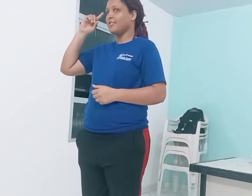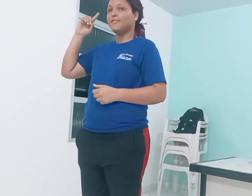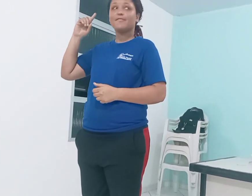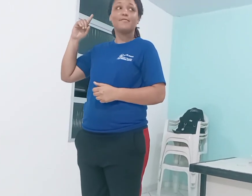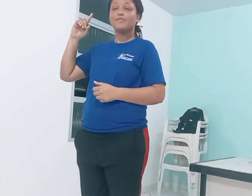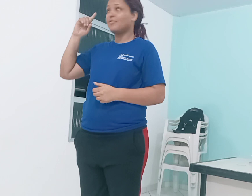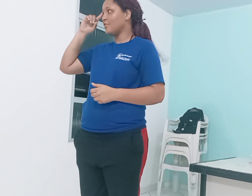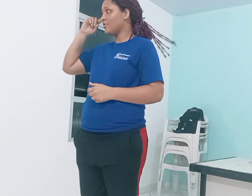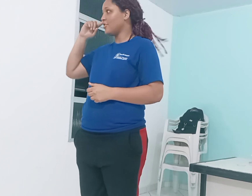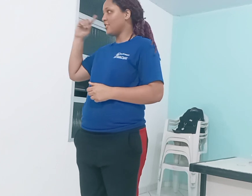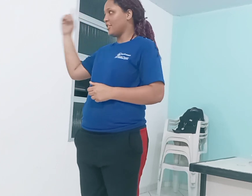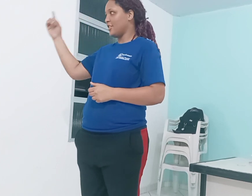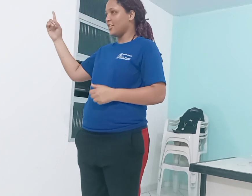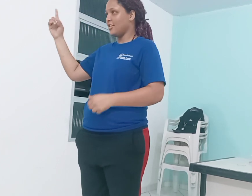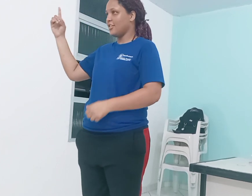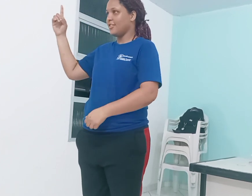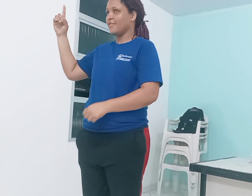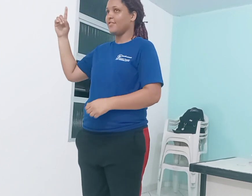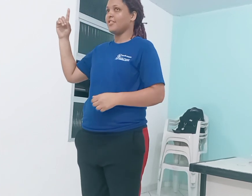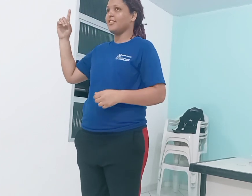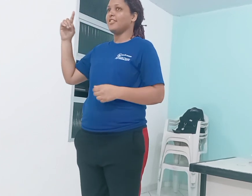Faz assim, né? Esse dia. Isso.